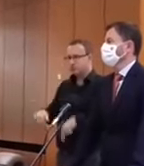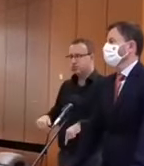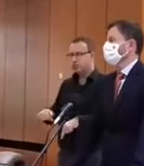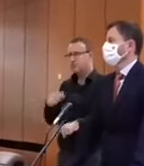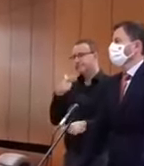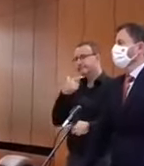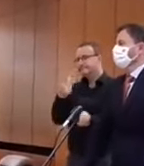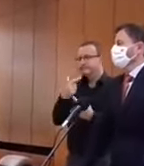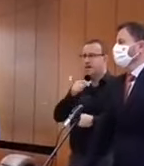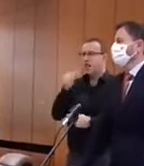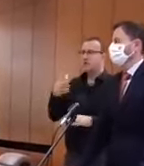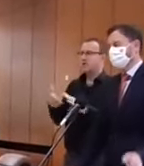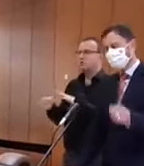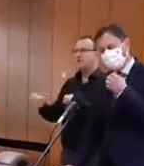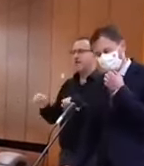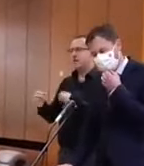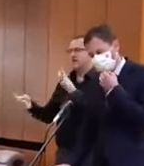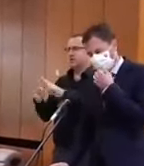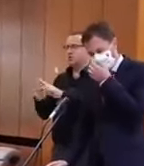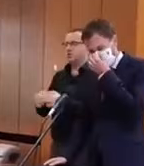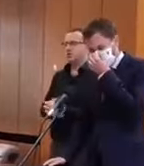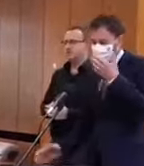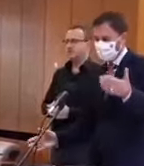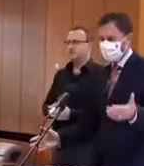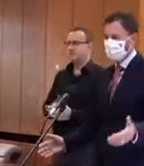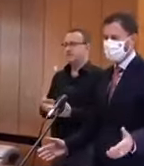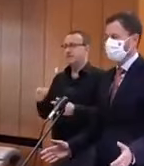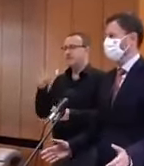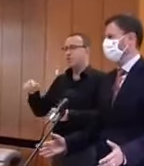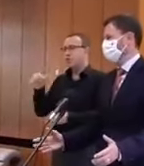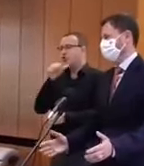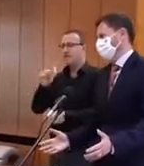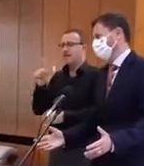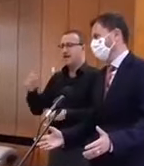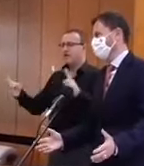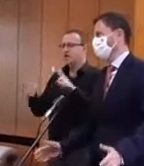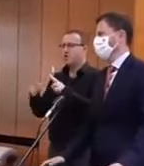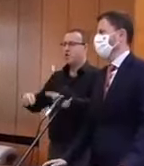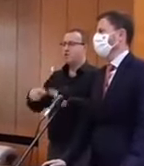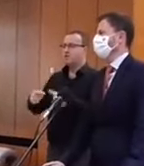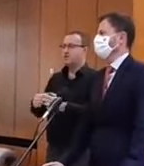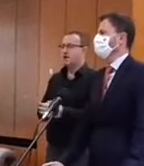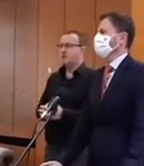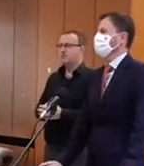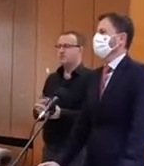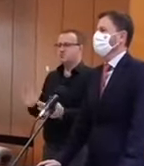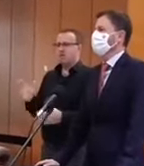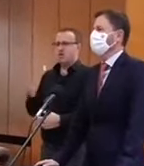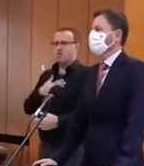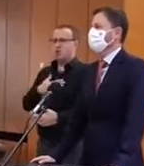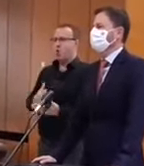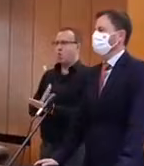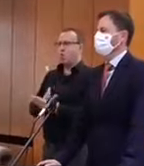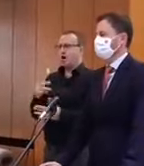obraz, že sa stretávajú s zástupcami vlády? No, tak. Ako to, že sa nestretávajú z opozície, to, prepáčte, ale to nie je naša